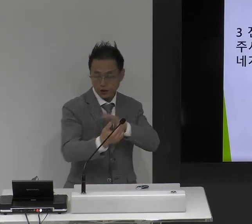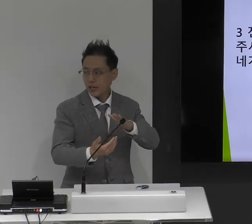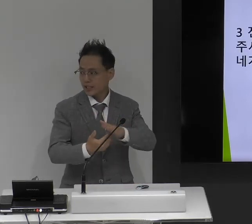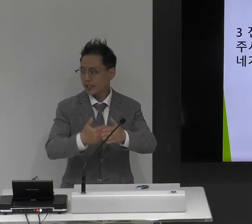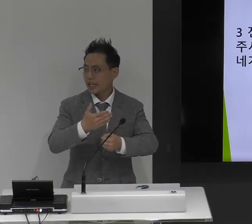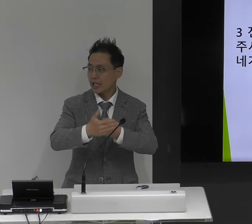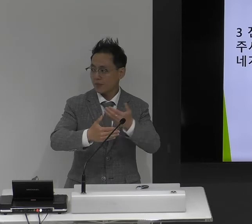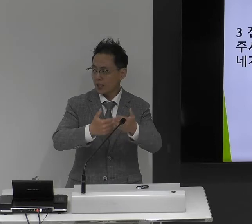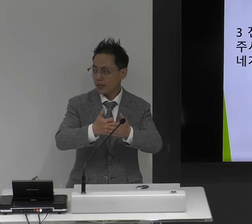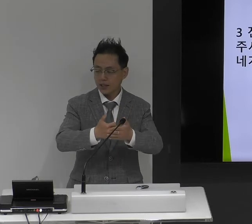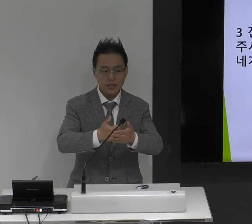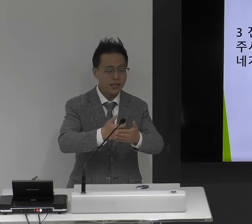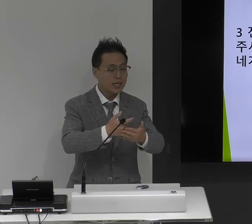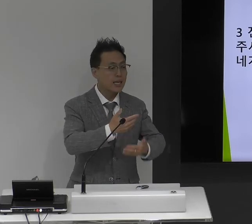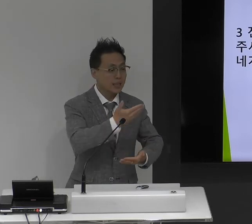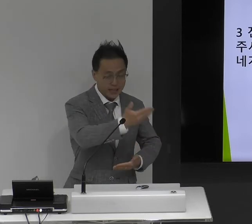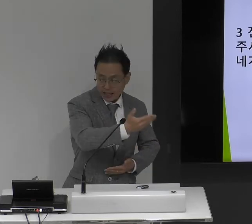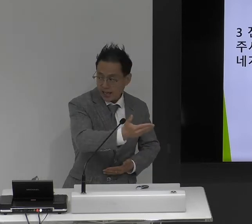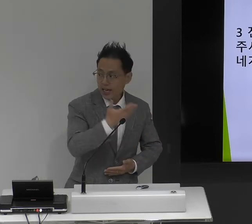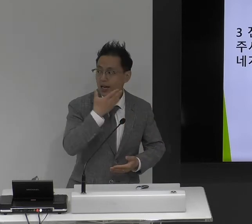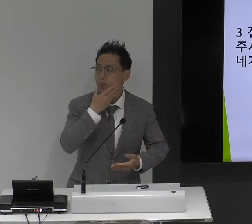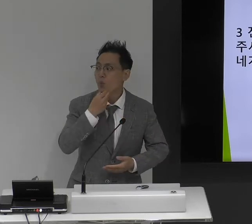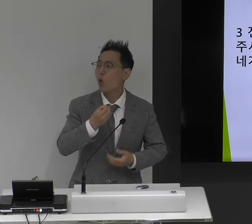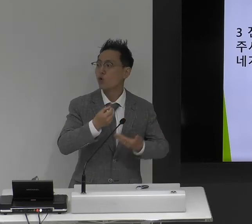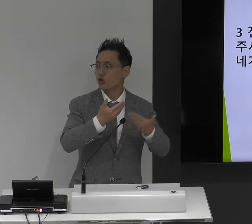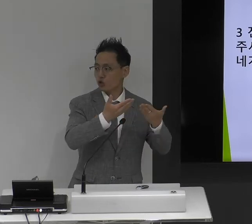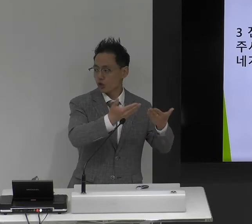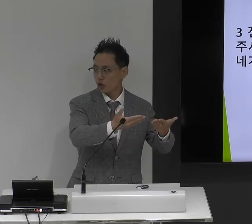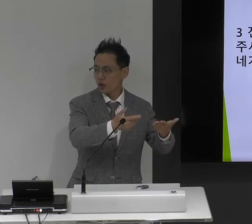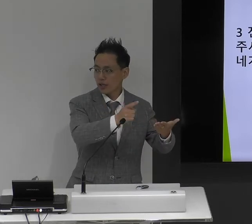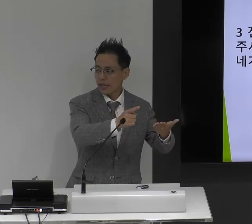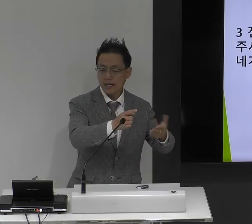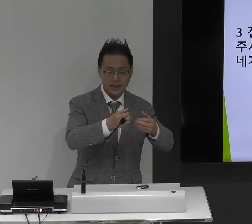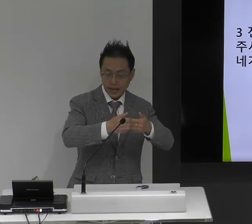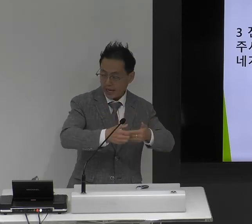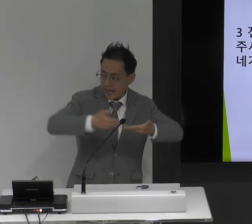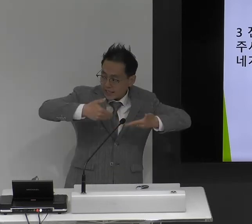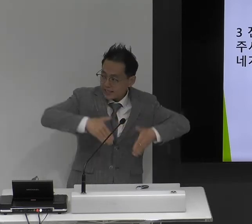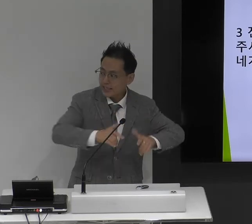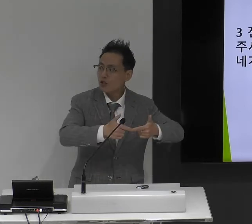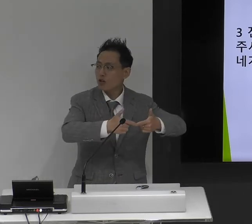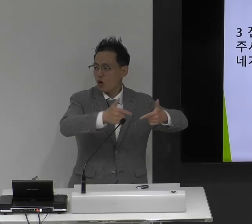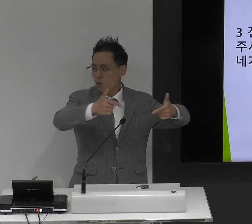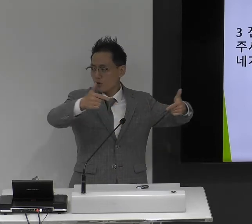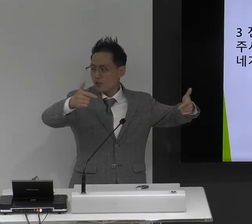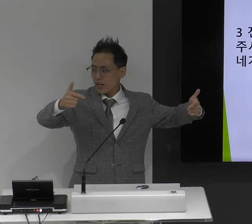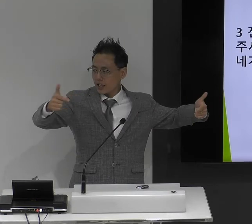전능하신 하나님이 내게 복을 주시어 내가 생육하고 번성하게 하여